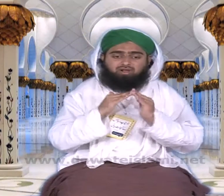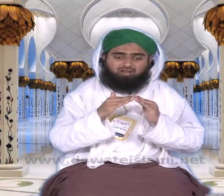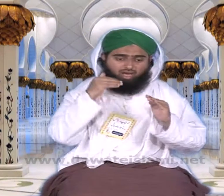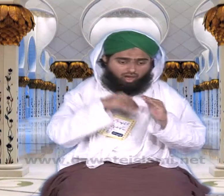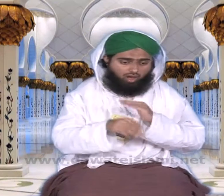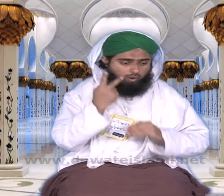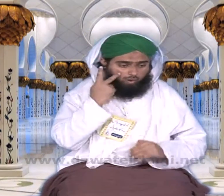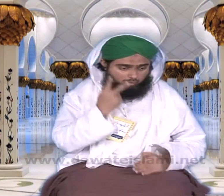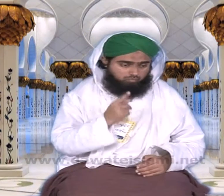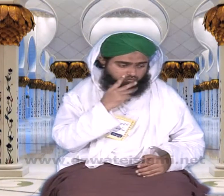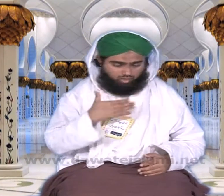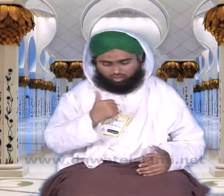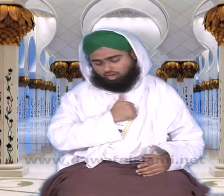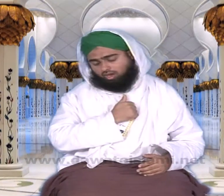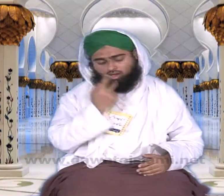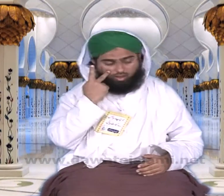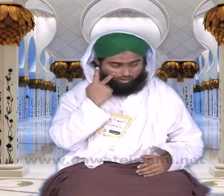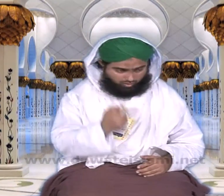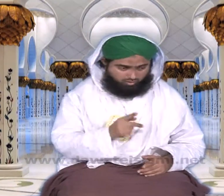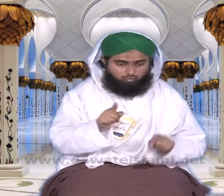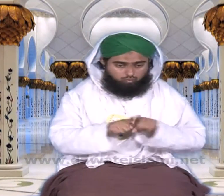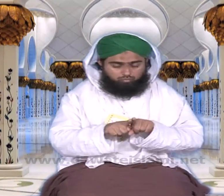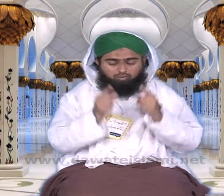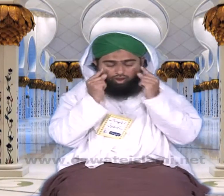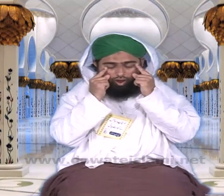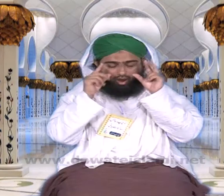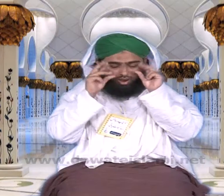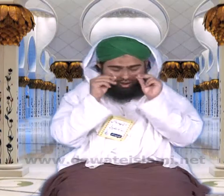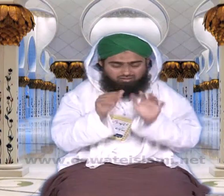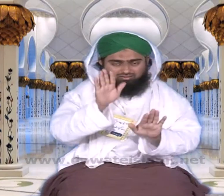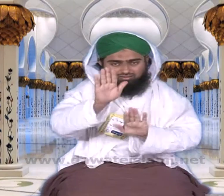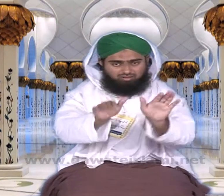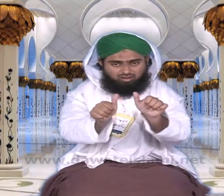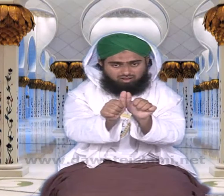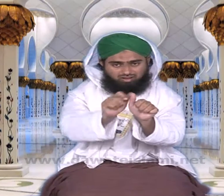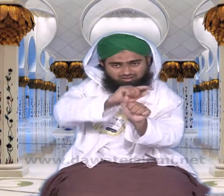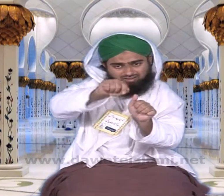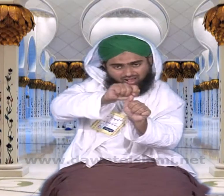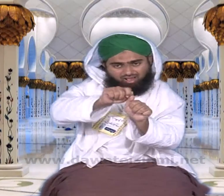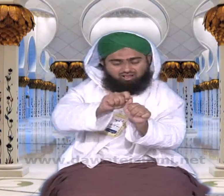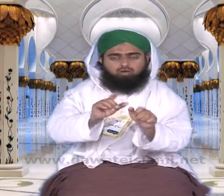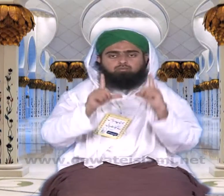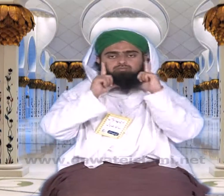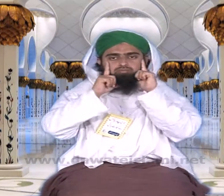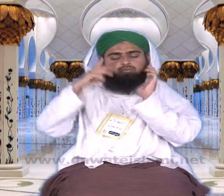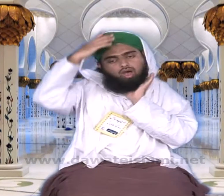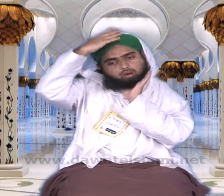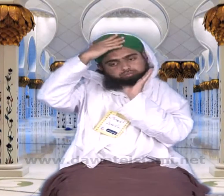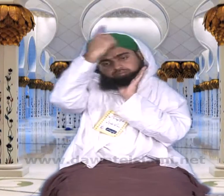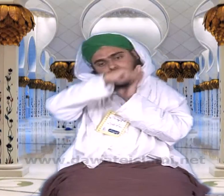ہمارے گھروں میں بھی بیت ہوتے ہیں ہم بھی کسی کی آنکھ بند کرتے ہیں کسی کے دونوں پاؤں کے انگوٹھے بند کرتے ہیں کسی کا